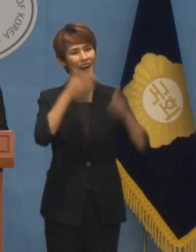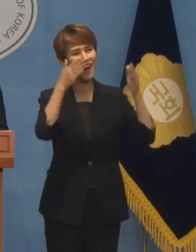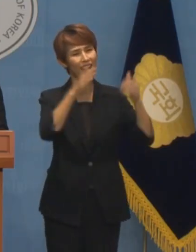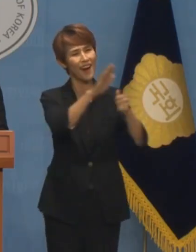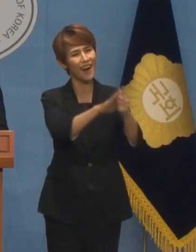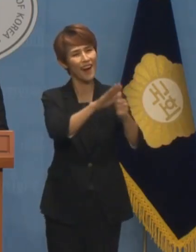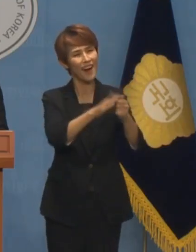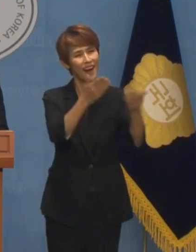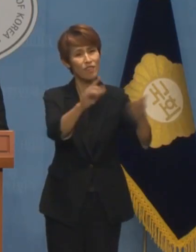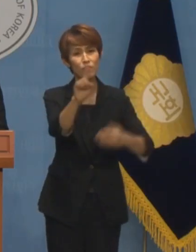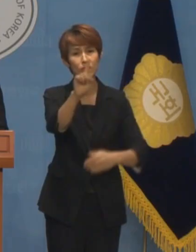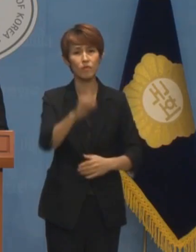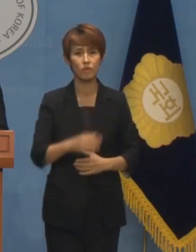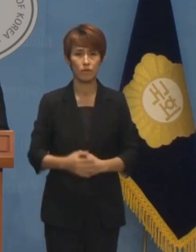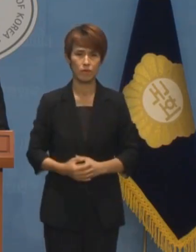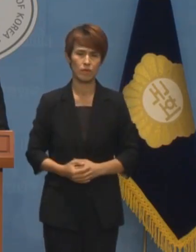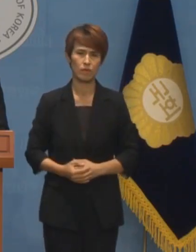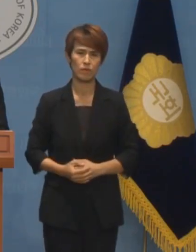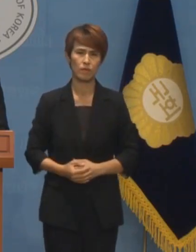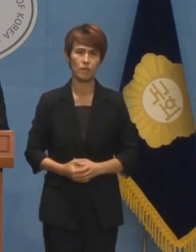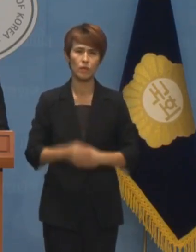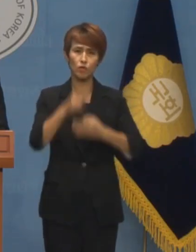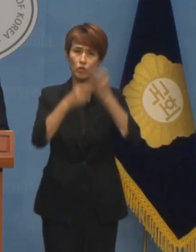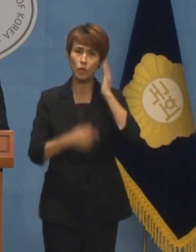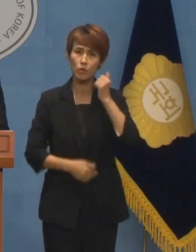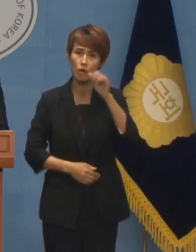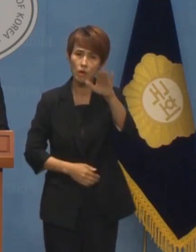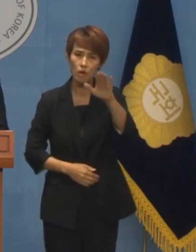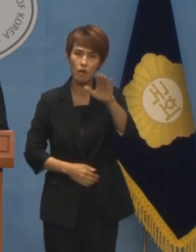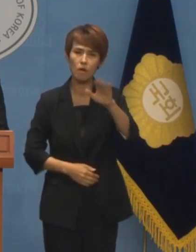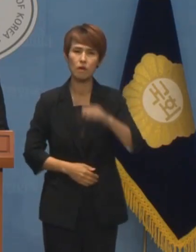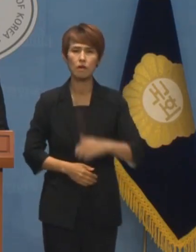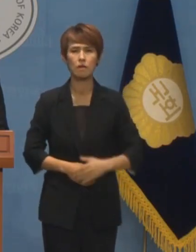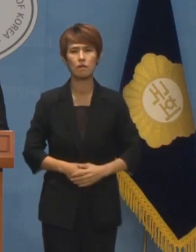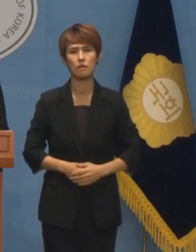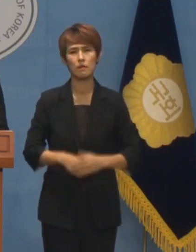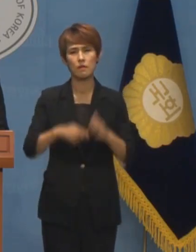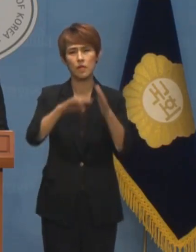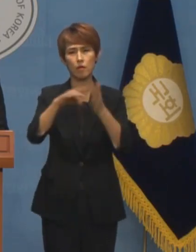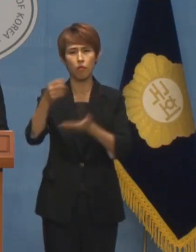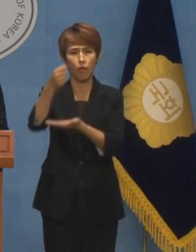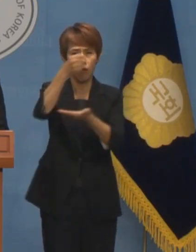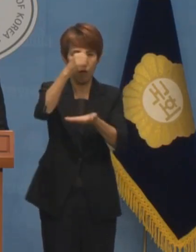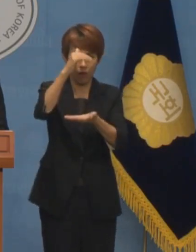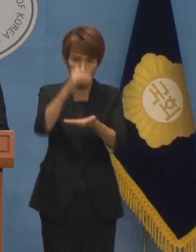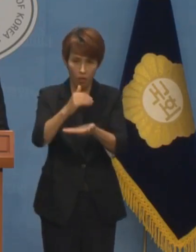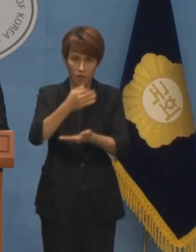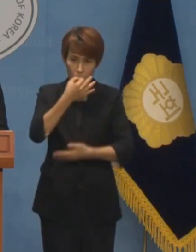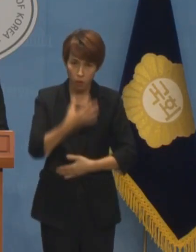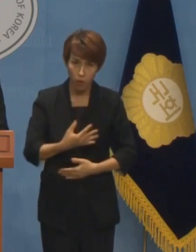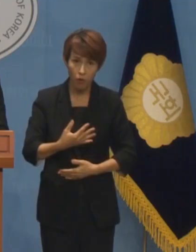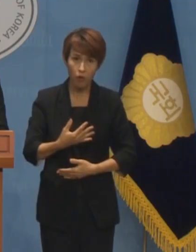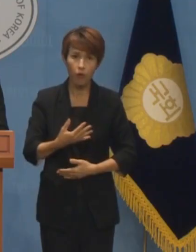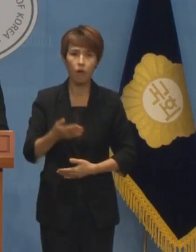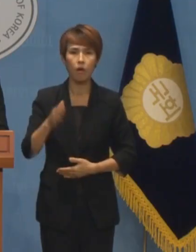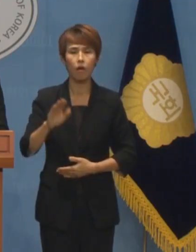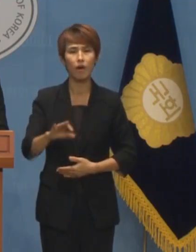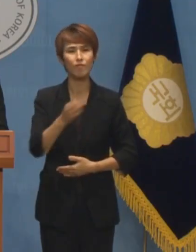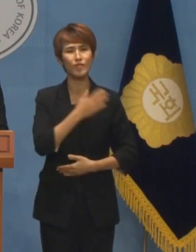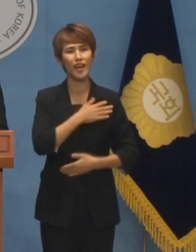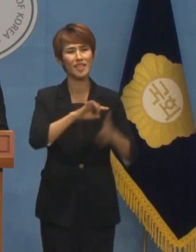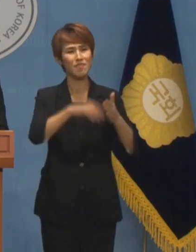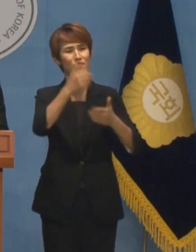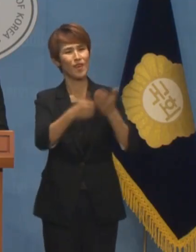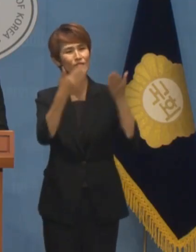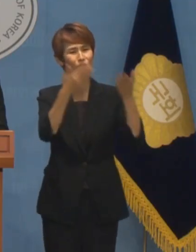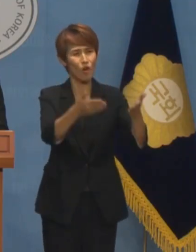막힐 노릇입니다. 윤석열 대통령은 3연속 세수결손 경보가 울리는데도 대책 없이 부자 감세를